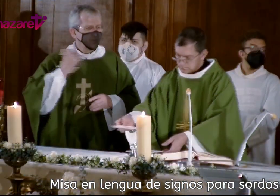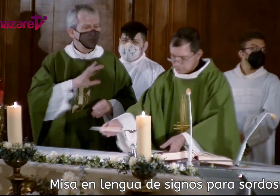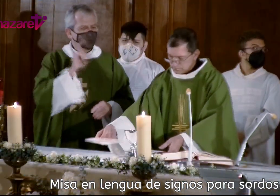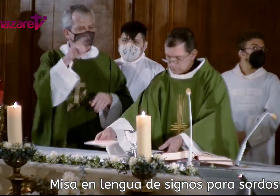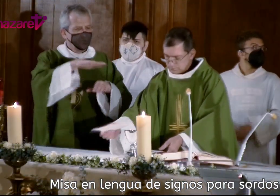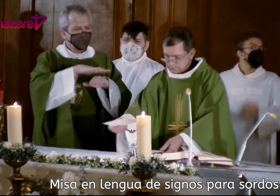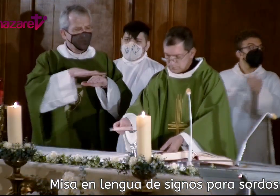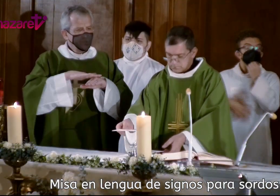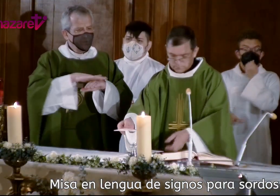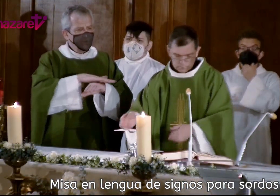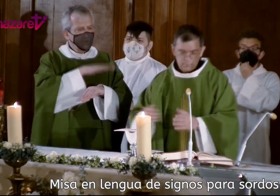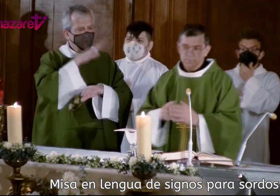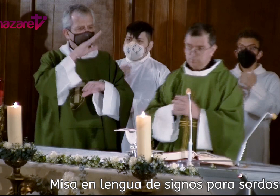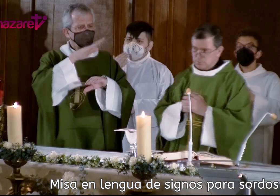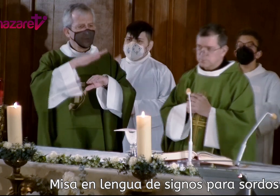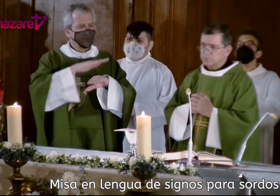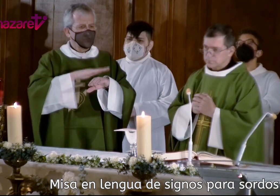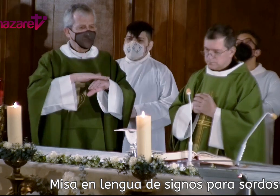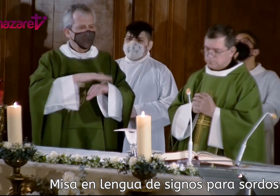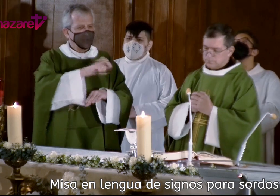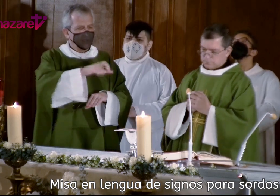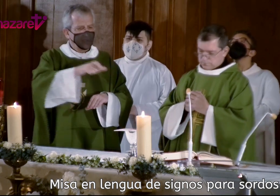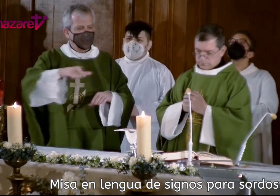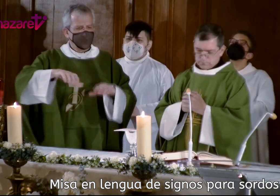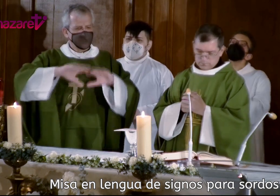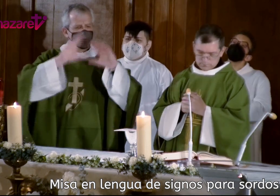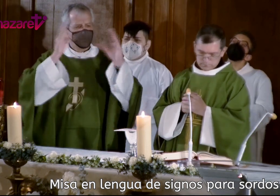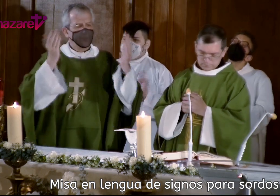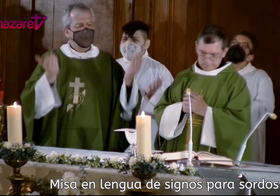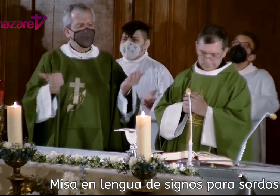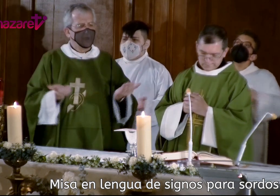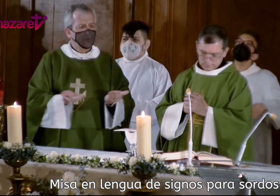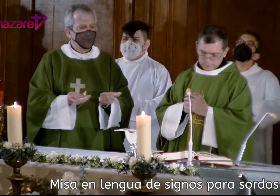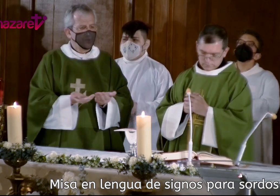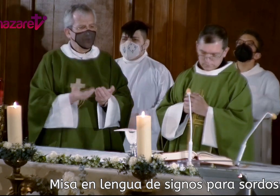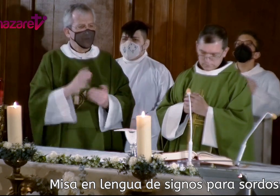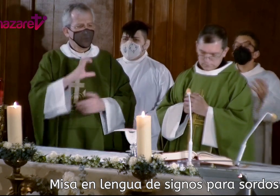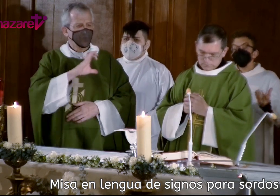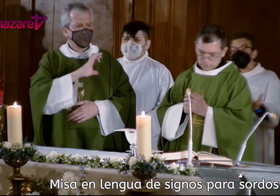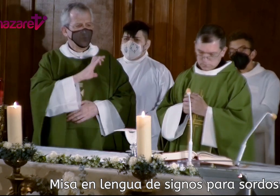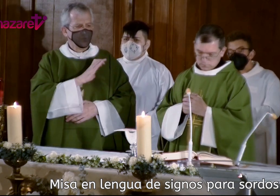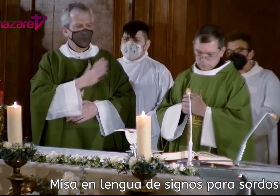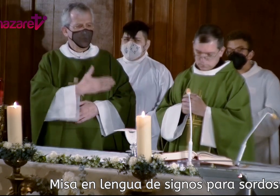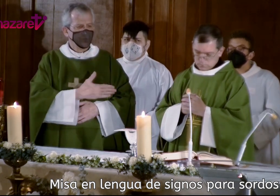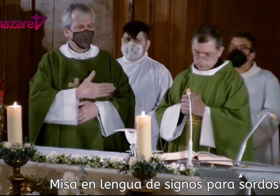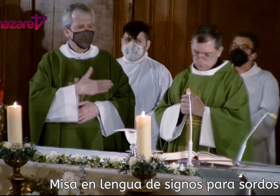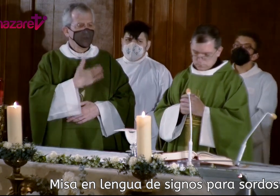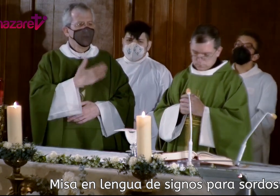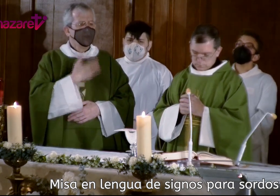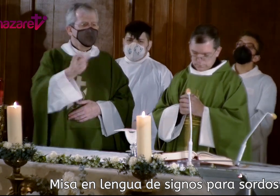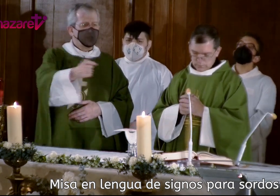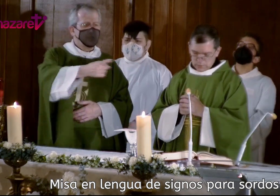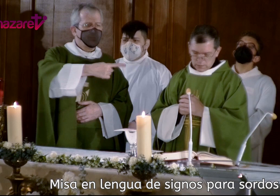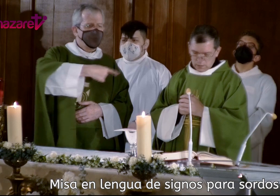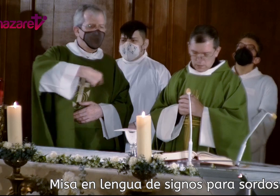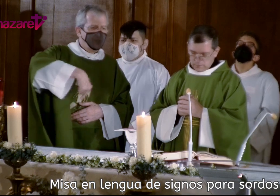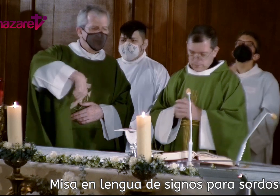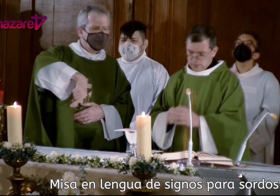Cordero de Dios, que quitas el pecado del mundo, ten piedad